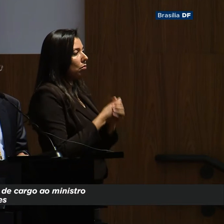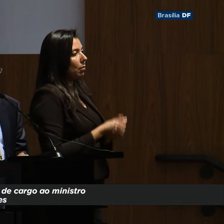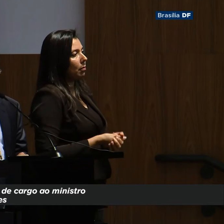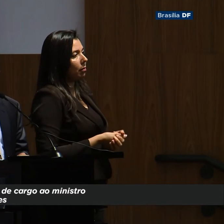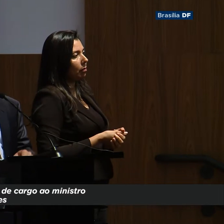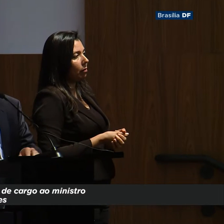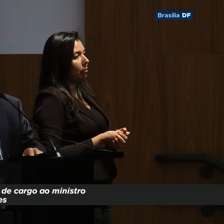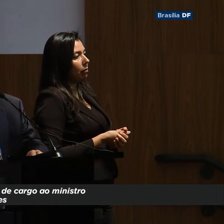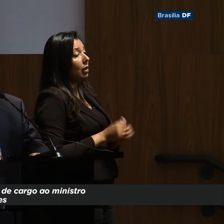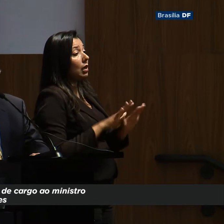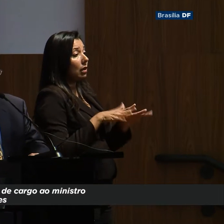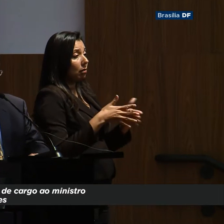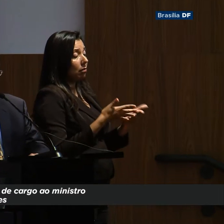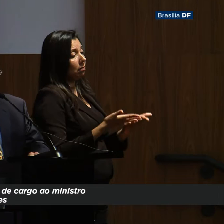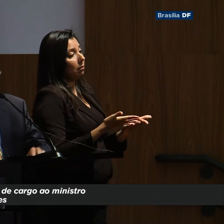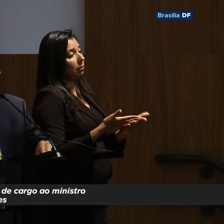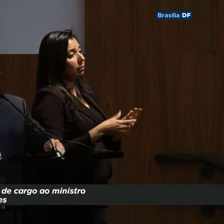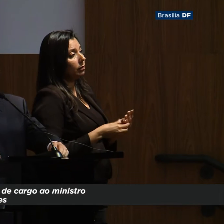Então,